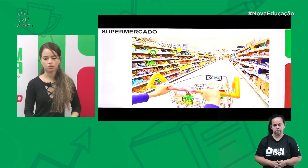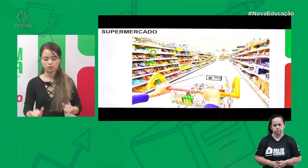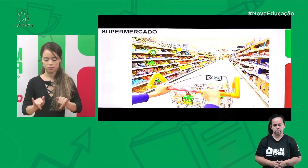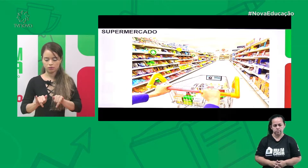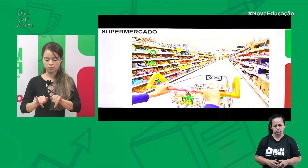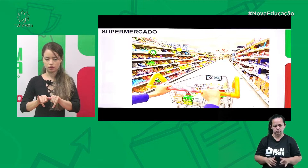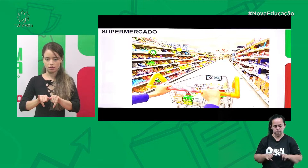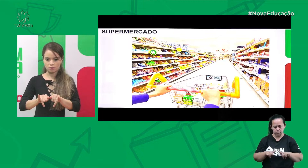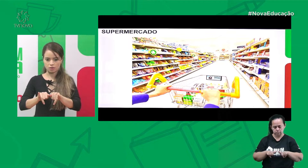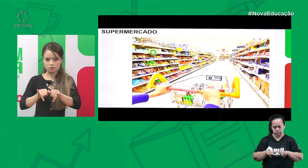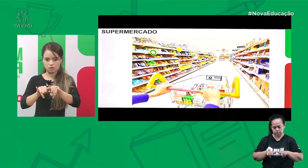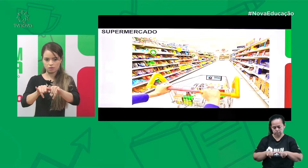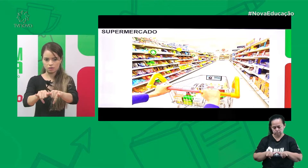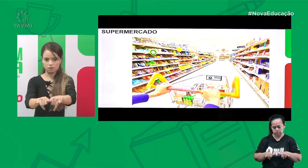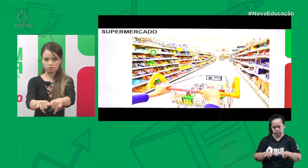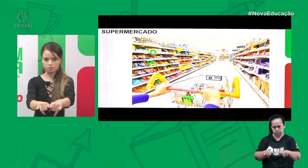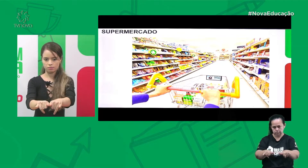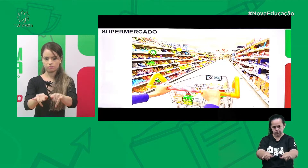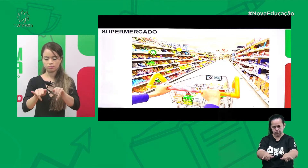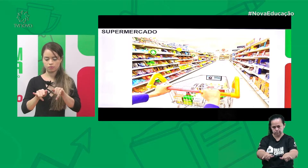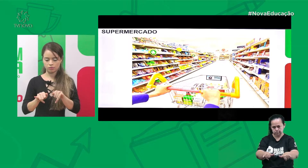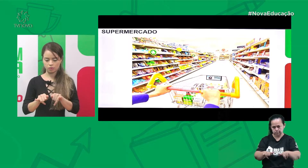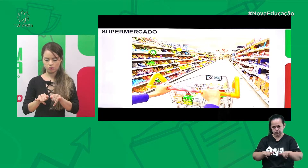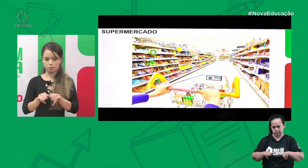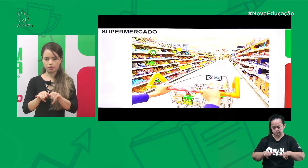Supermercado. Faz assim.